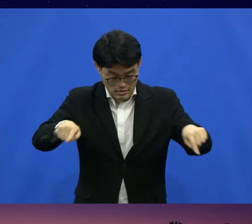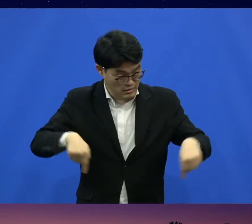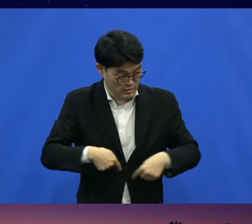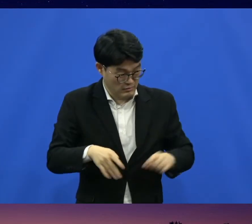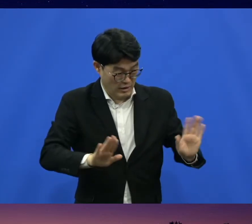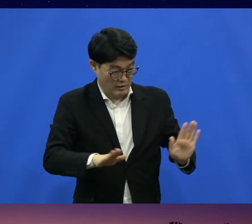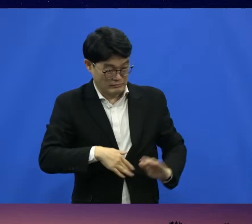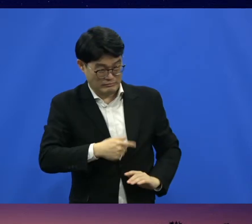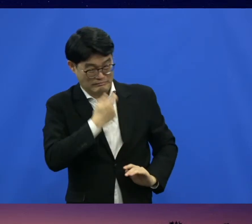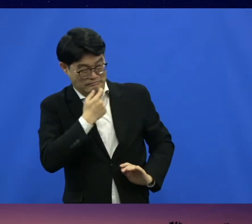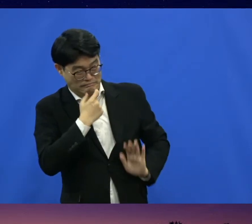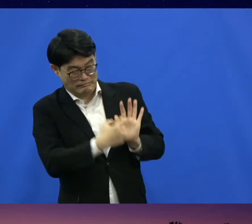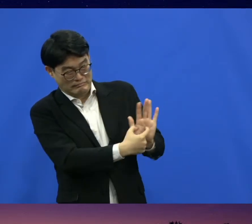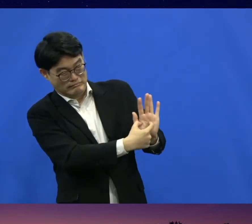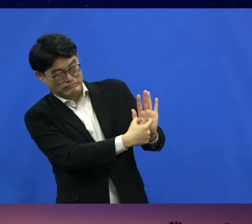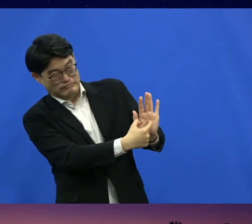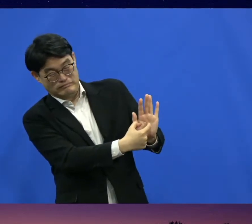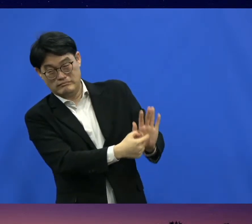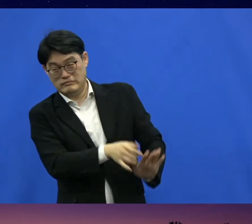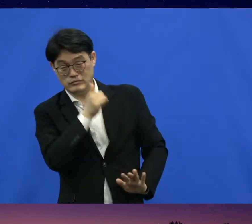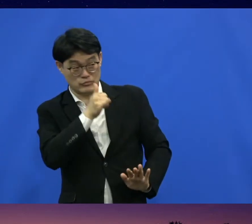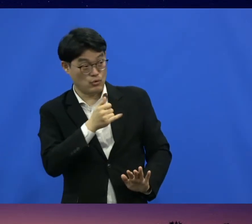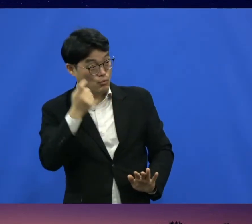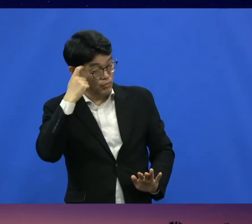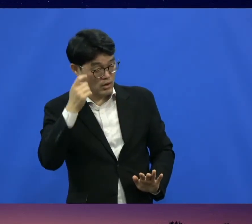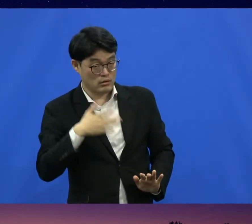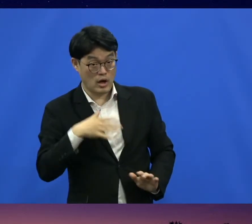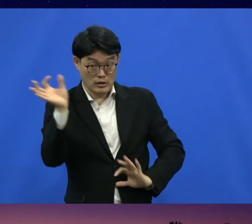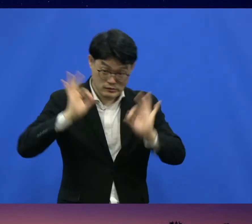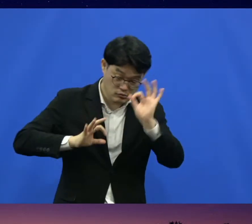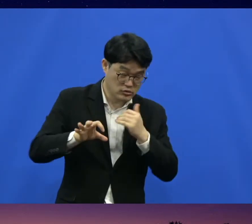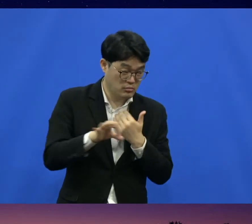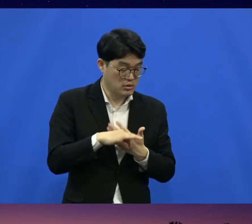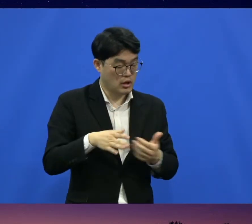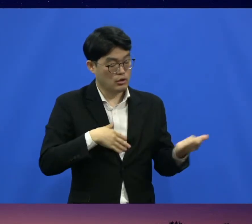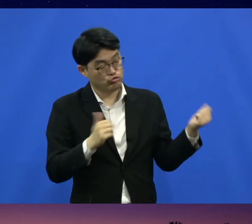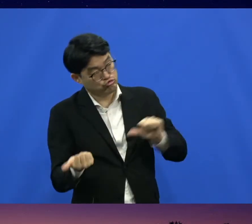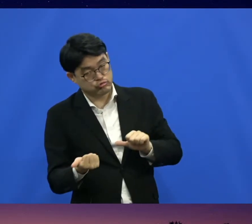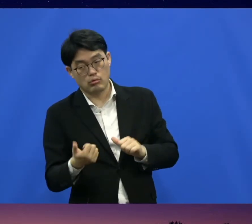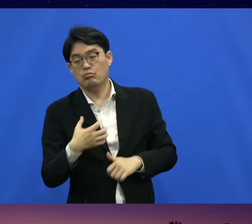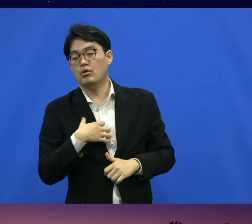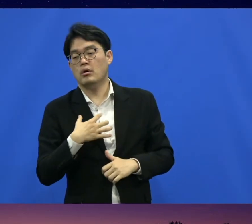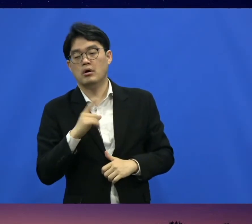모시려고 하겠습니까? 자칫하면 죽어나갈 수도 있으니까.